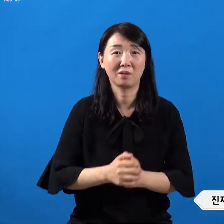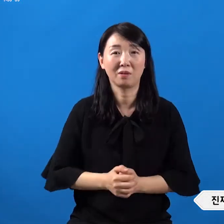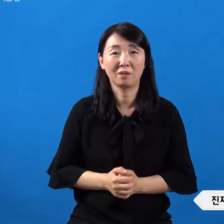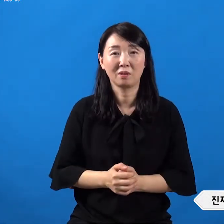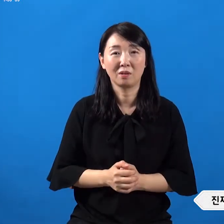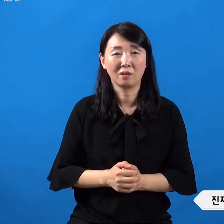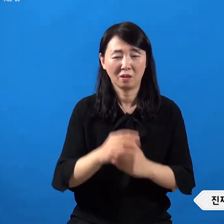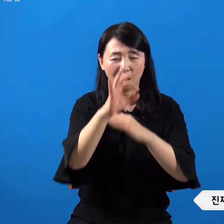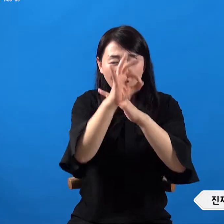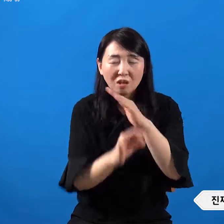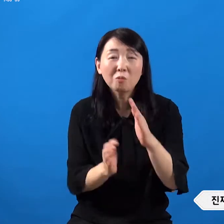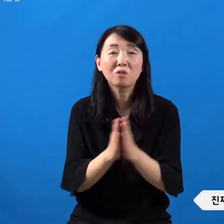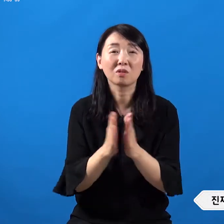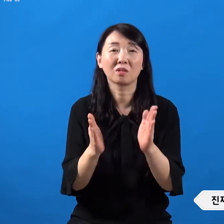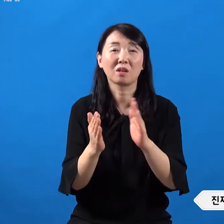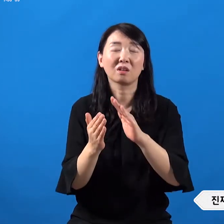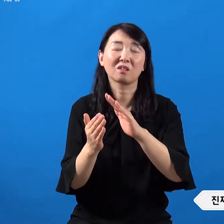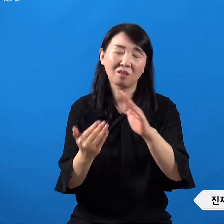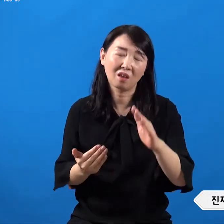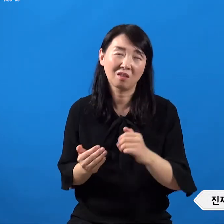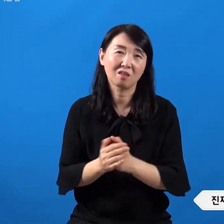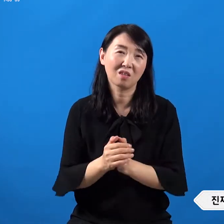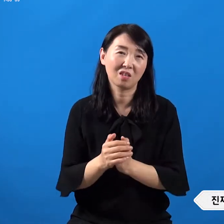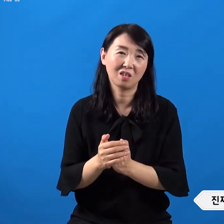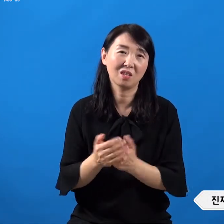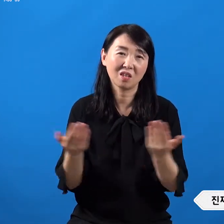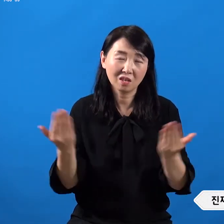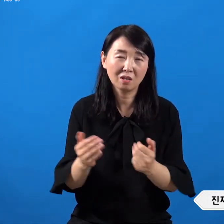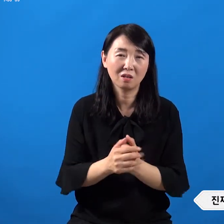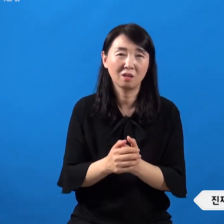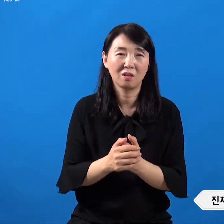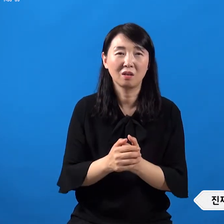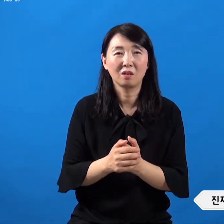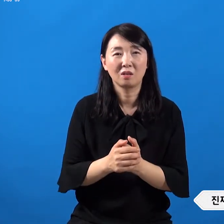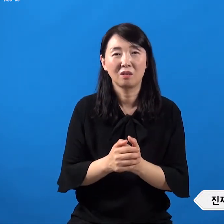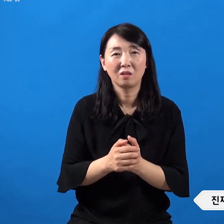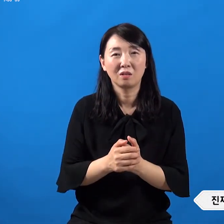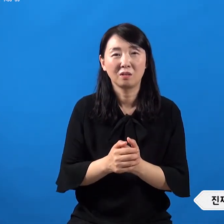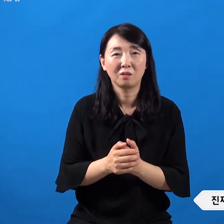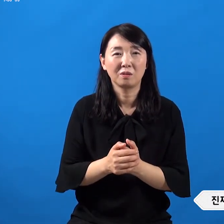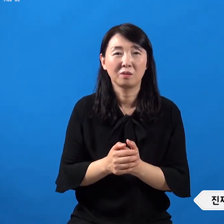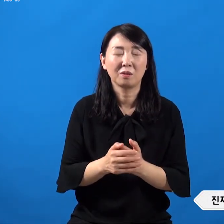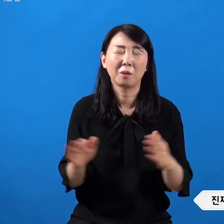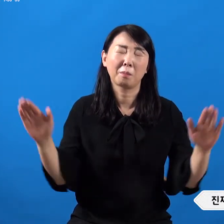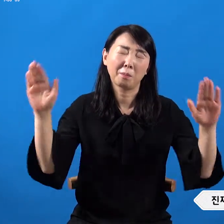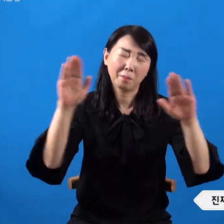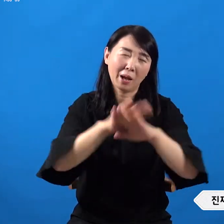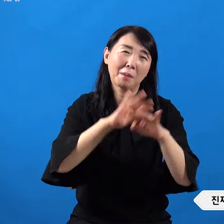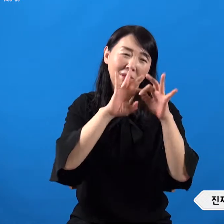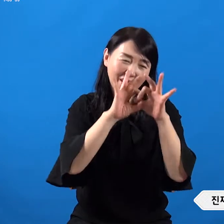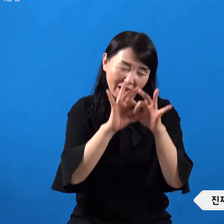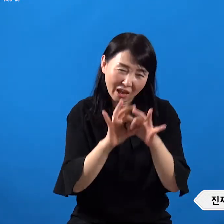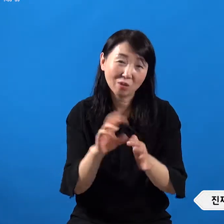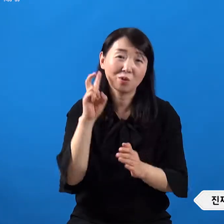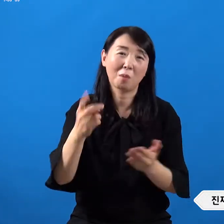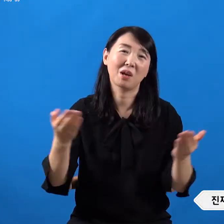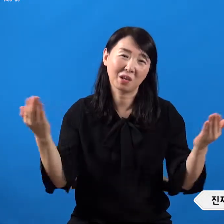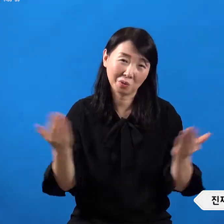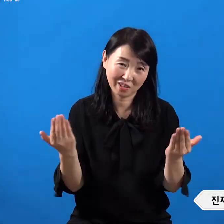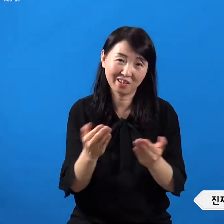말씀합니다. 점으로 시작된 이 사역은 아마 밤늦게까지 계속되지